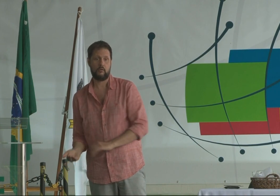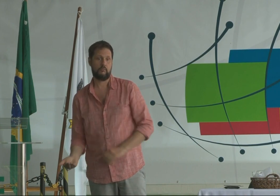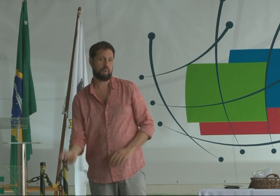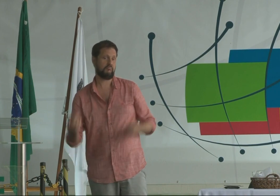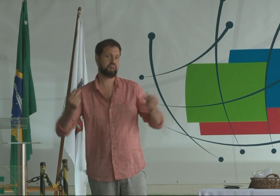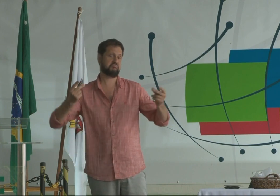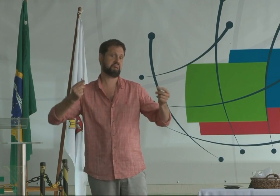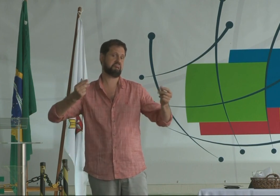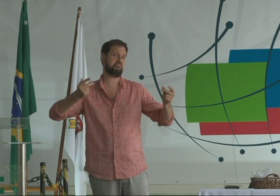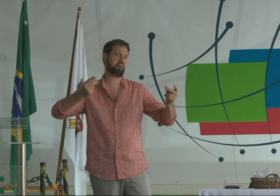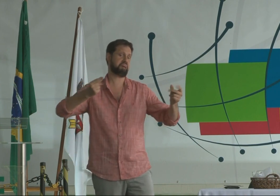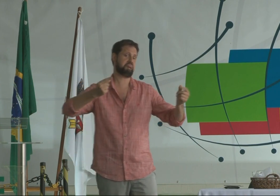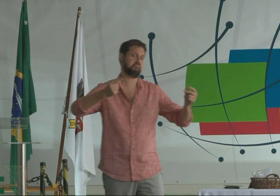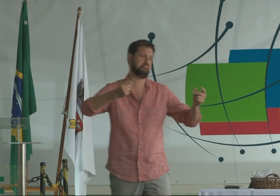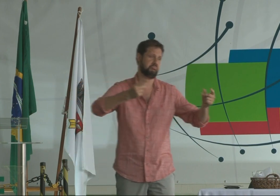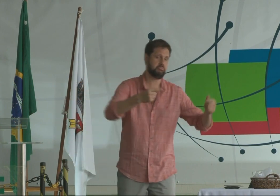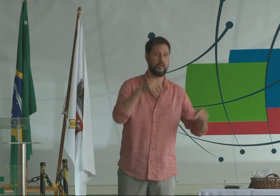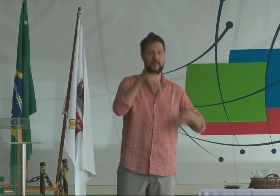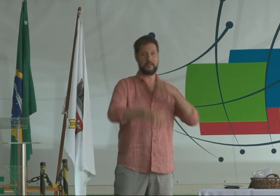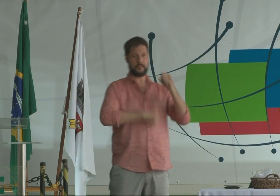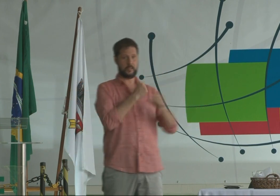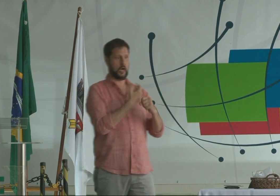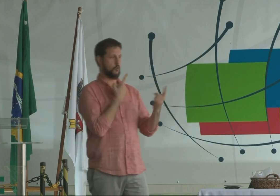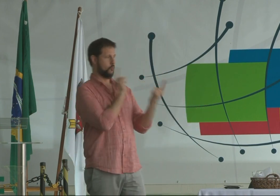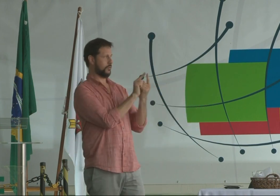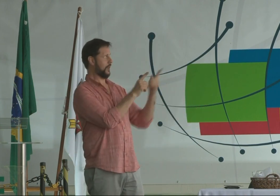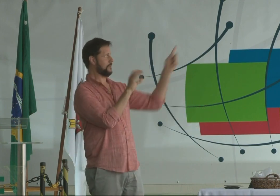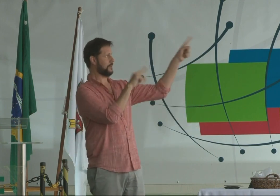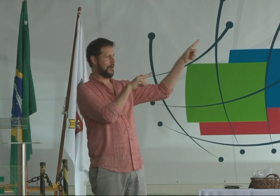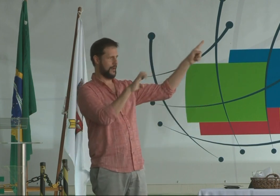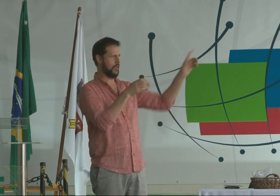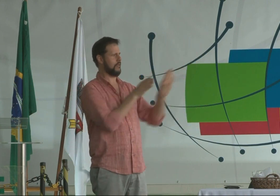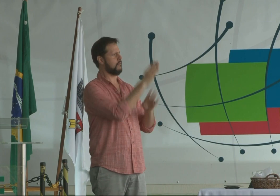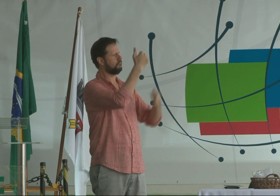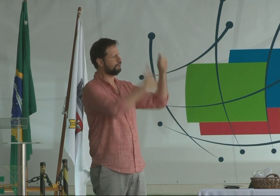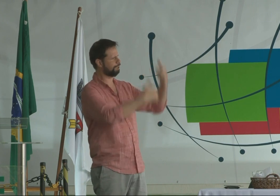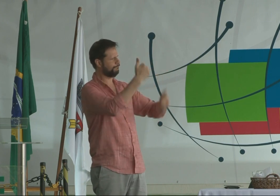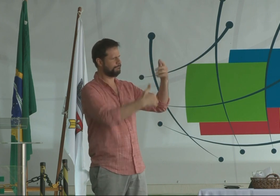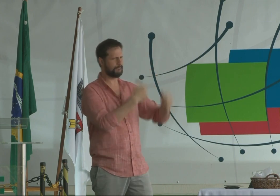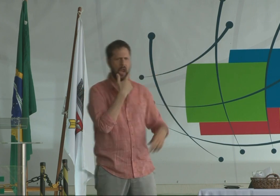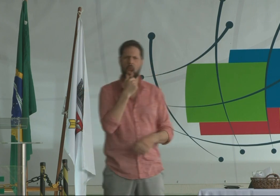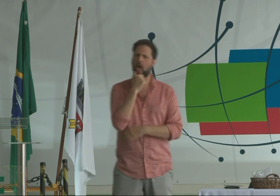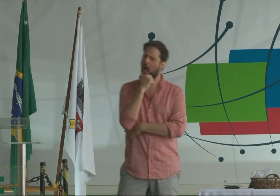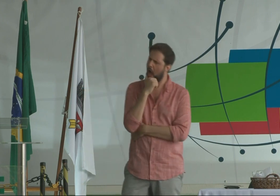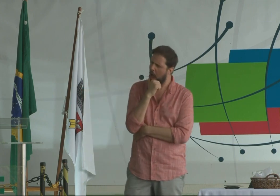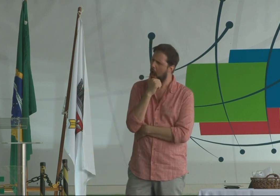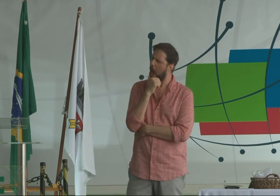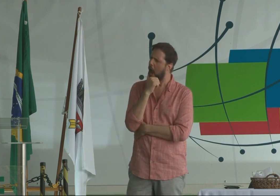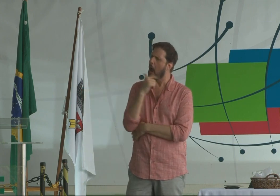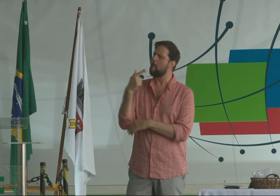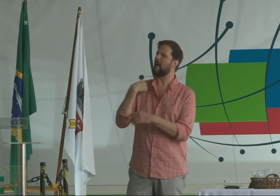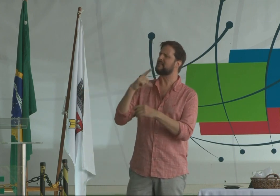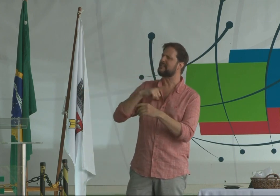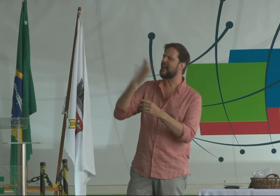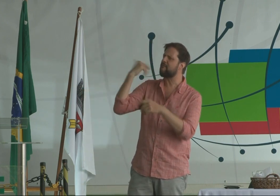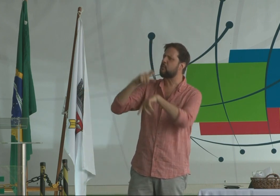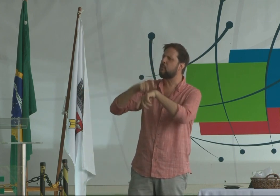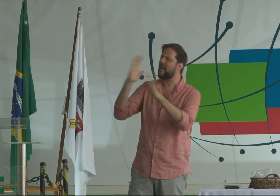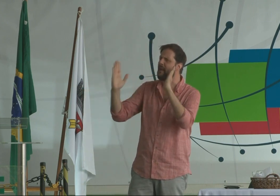arquivada somente lá. E já se passou tanto tempo desde agora. E quando a gente pega esses documentos e vê o que eles explicam, parece que gente tem que voltar e falar as